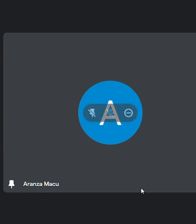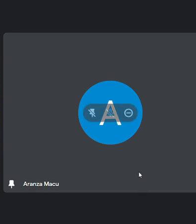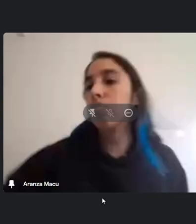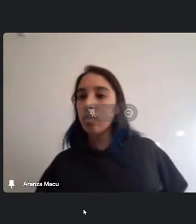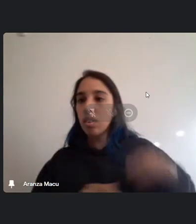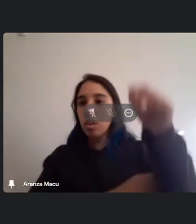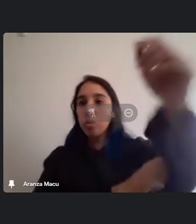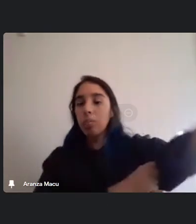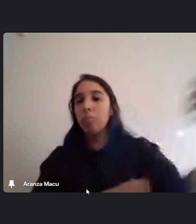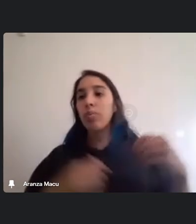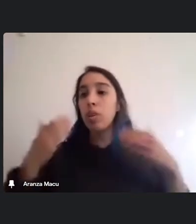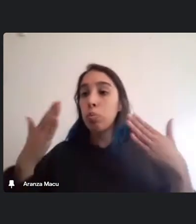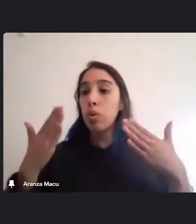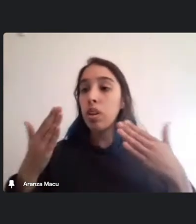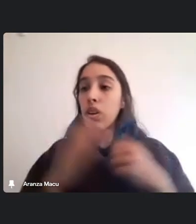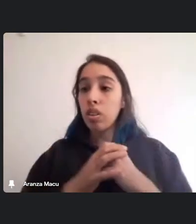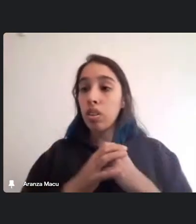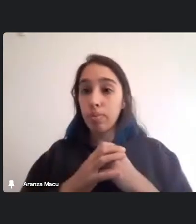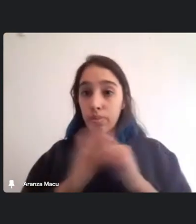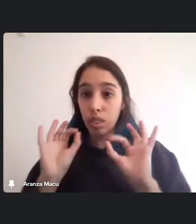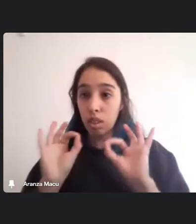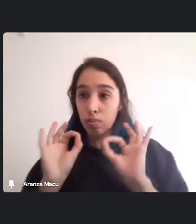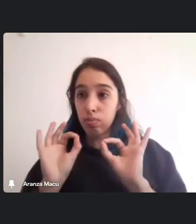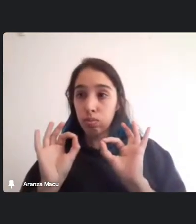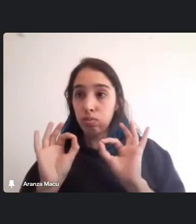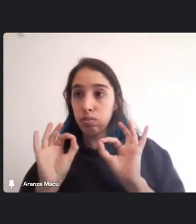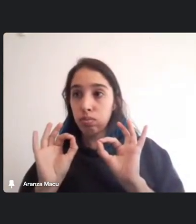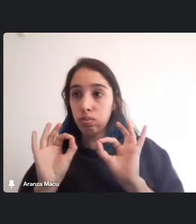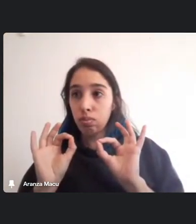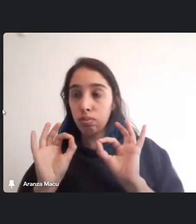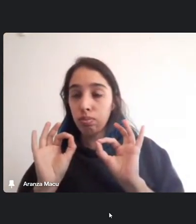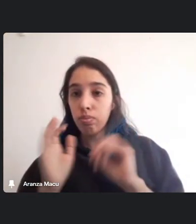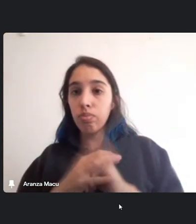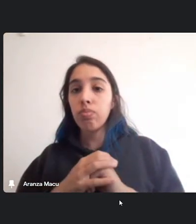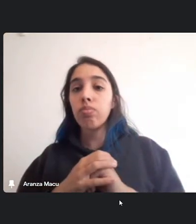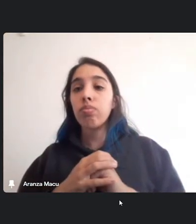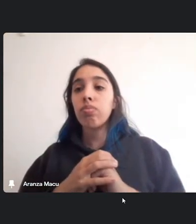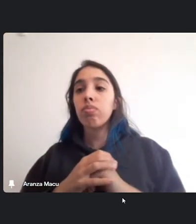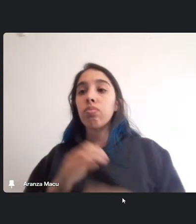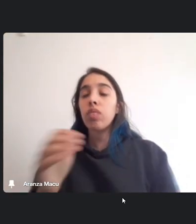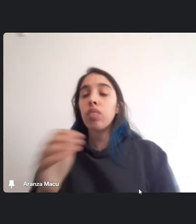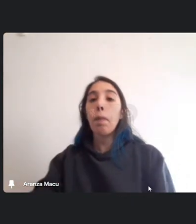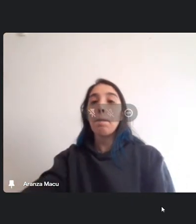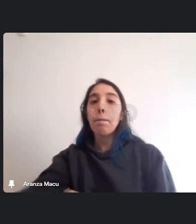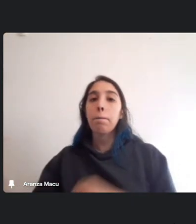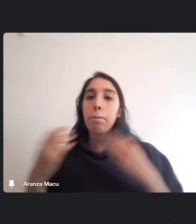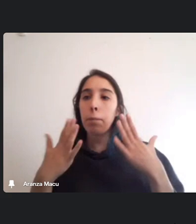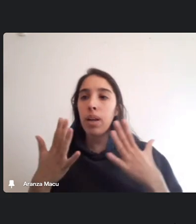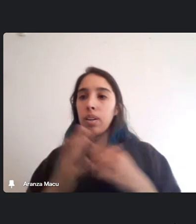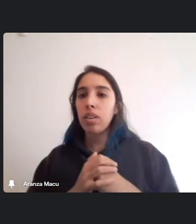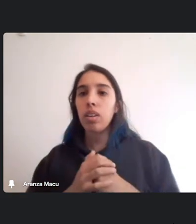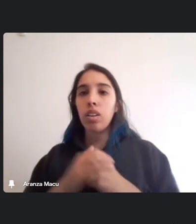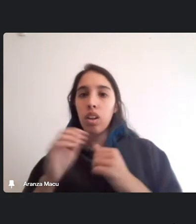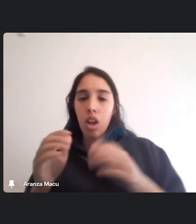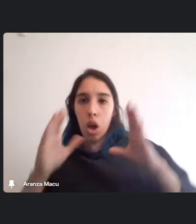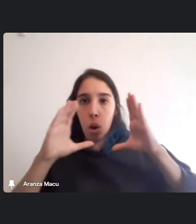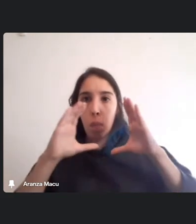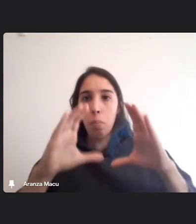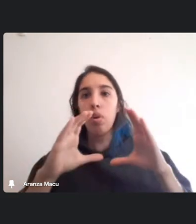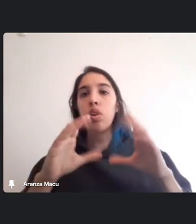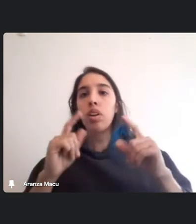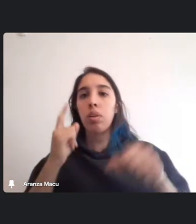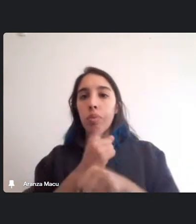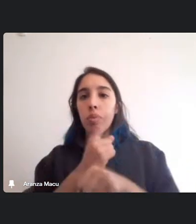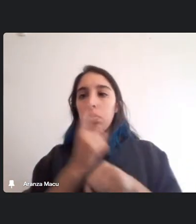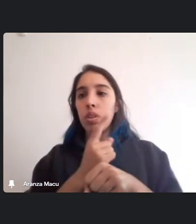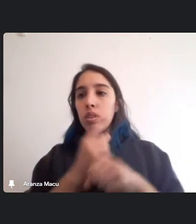Sí, profe. Bueno. Entonces, a ver, ¿cuál sería el primer bloque?